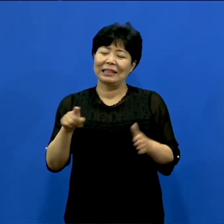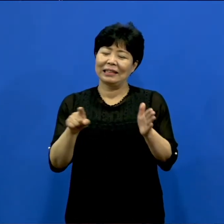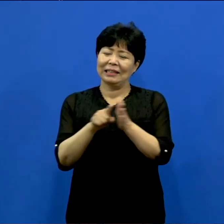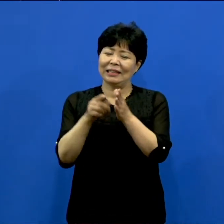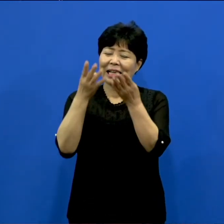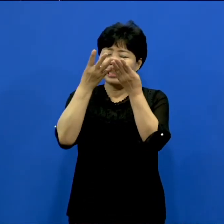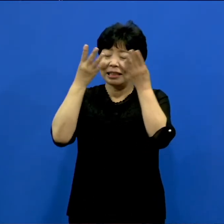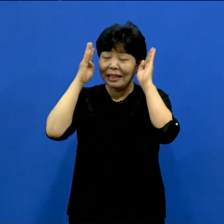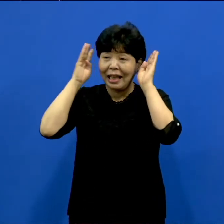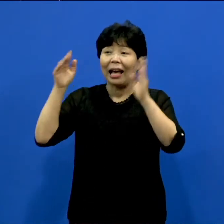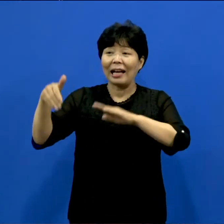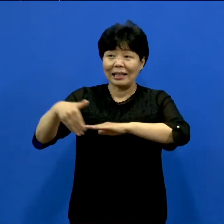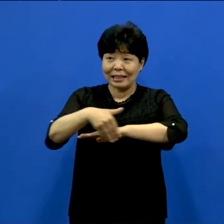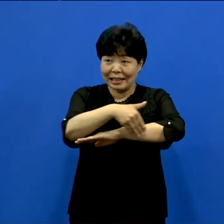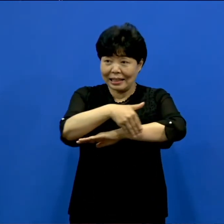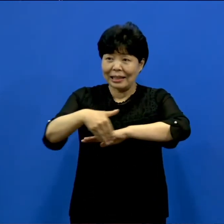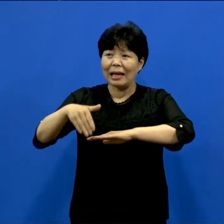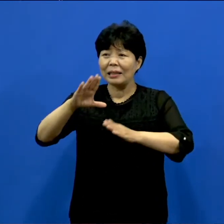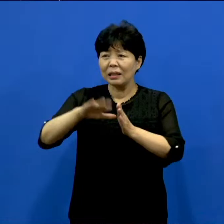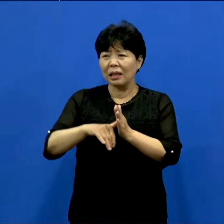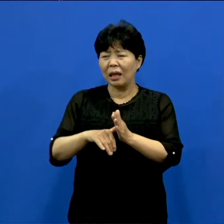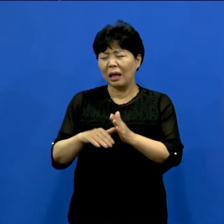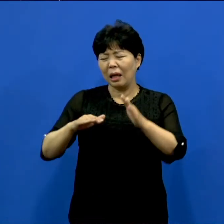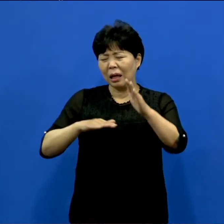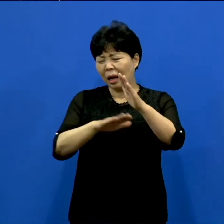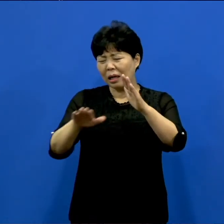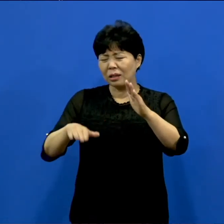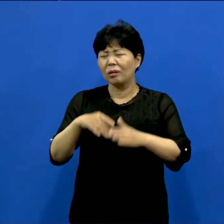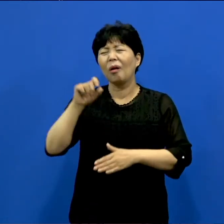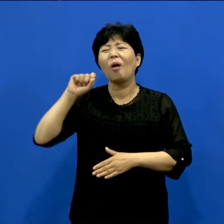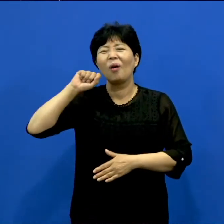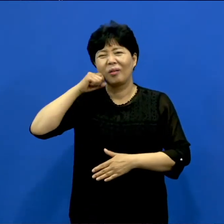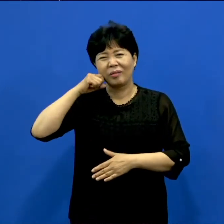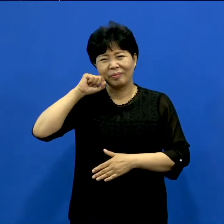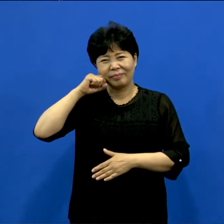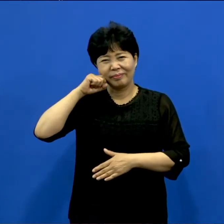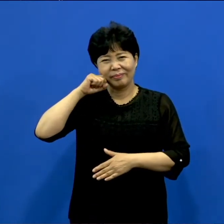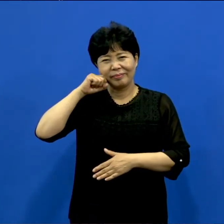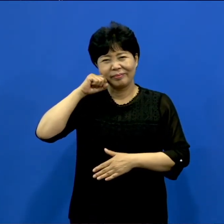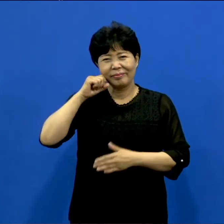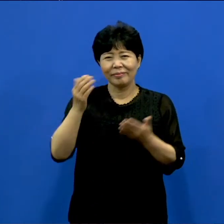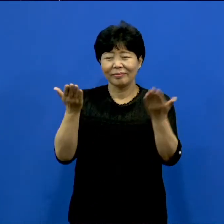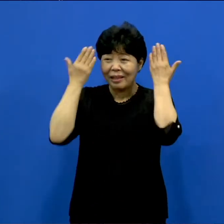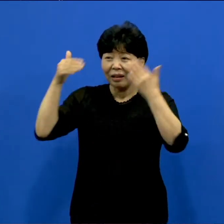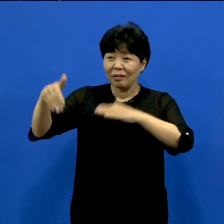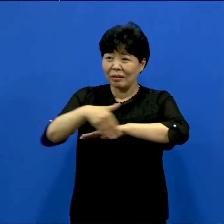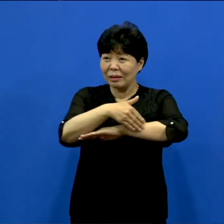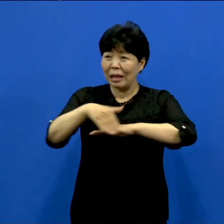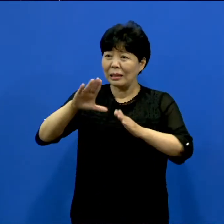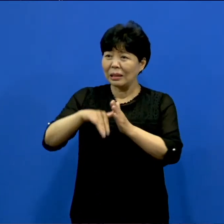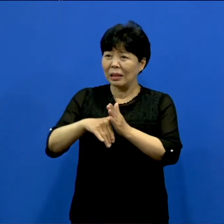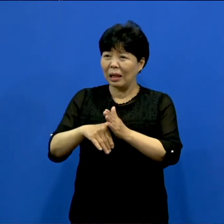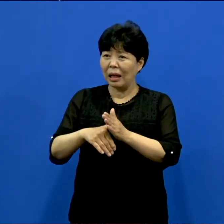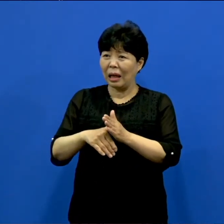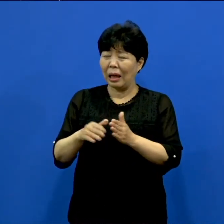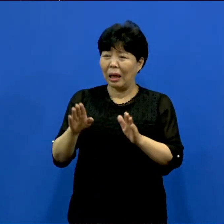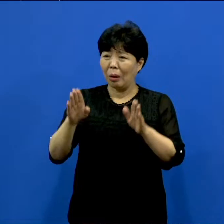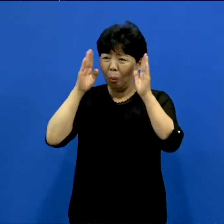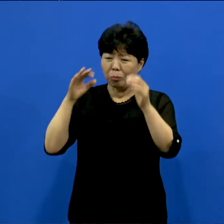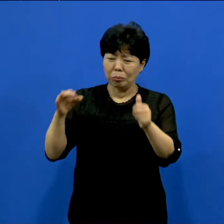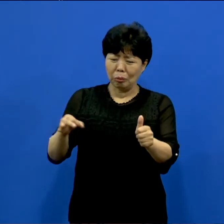때나 뭐 이럴 때 보면 우리 집안이 어려워가지고 늘 뭐 학교 다닐 때 제대로 공부를 제때 내본 적이 별로